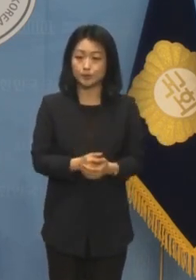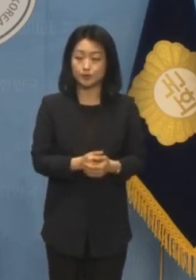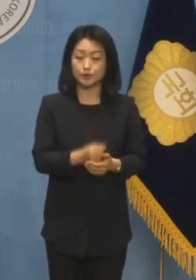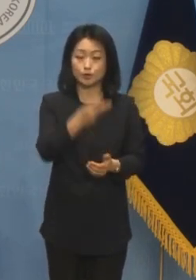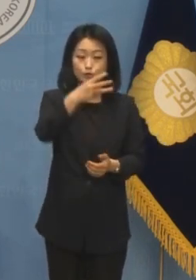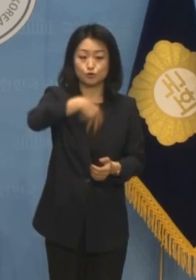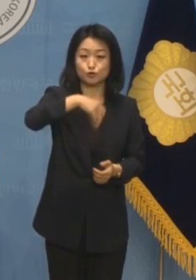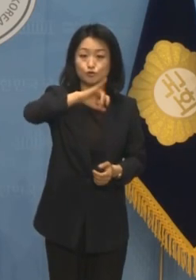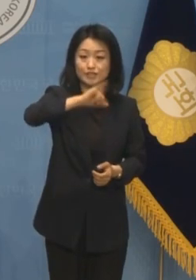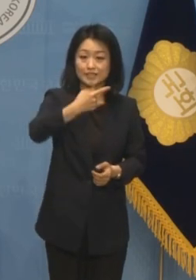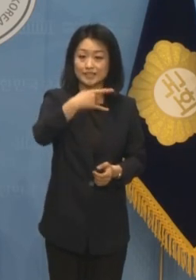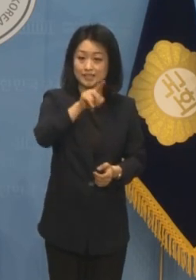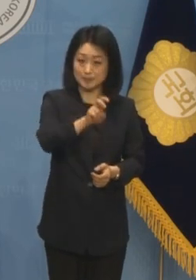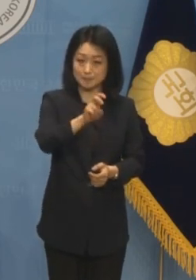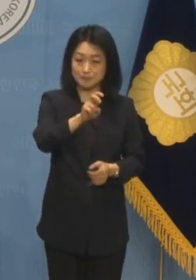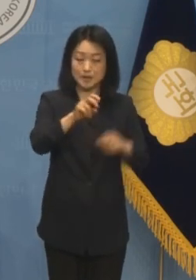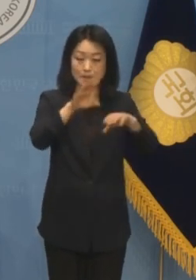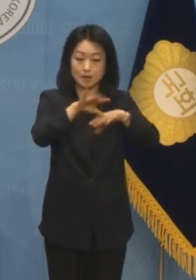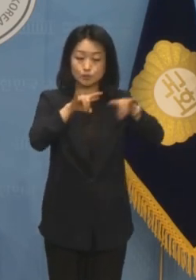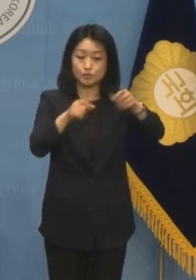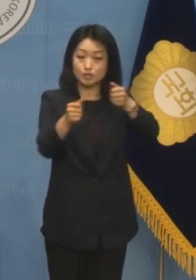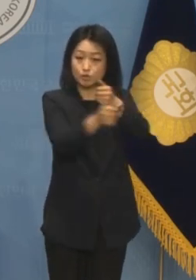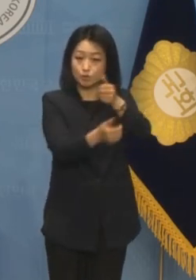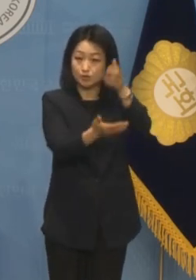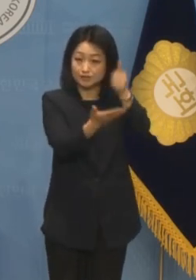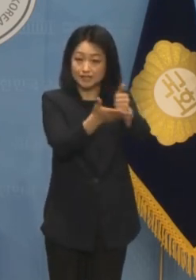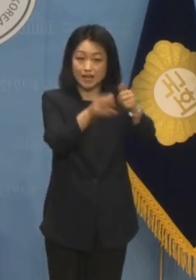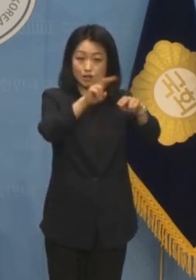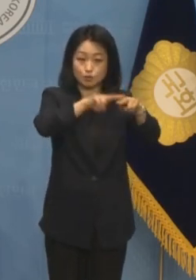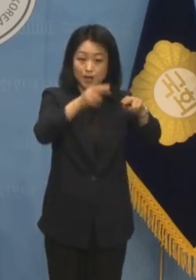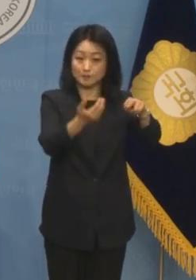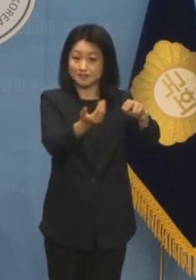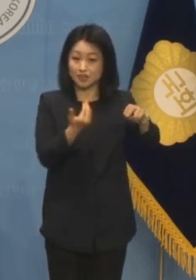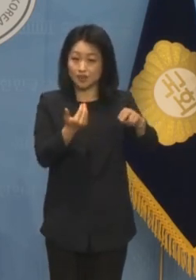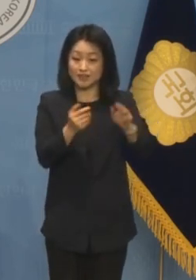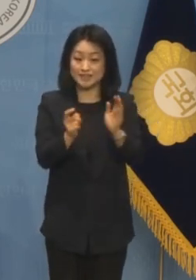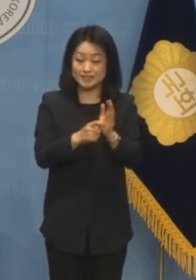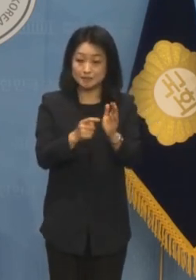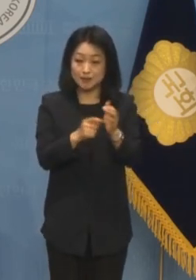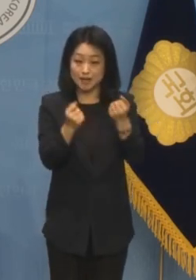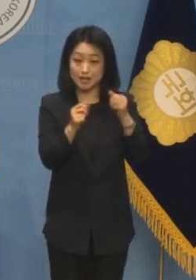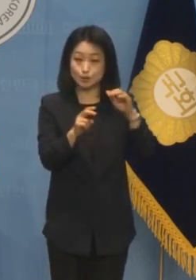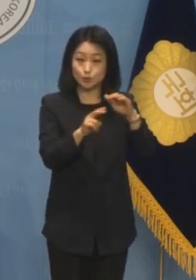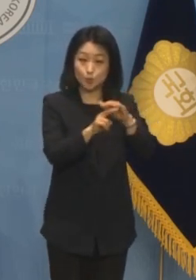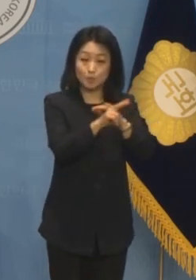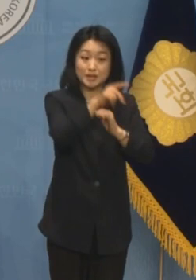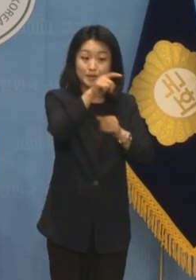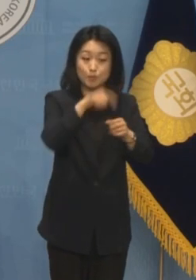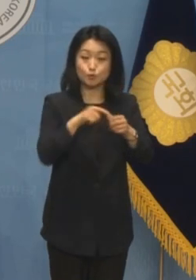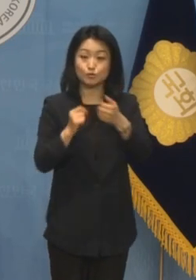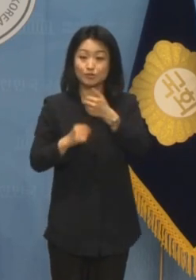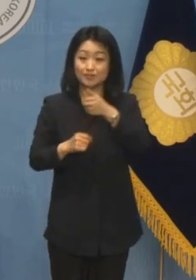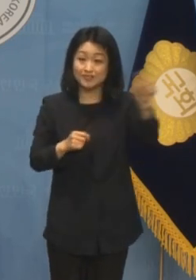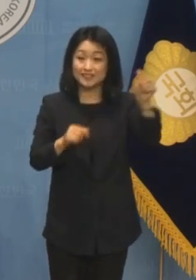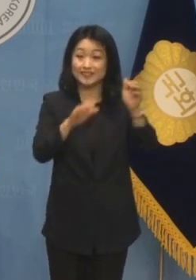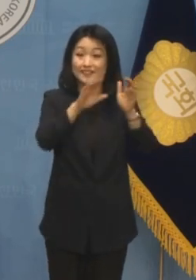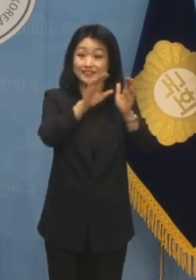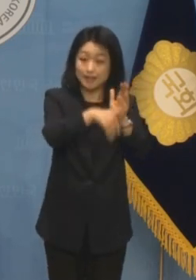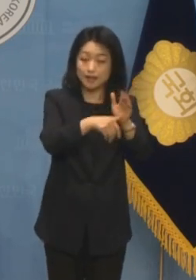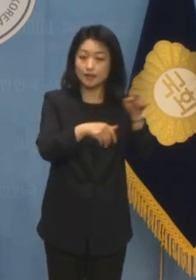류일임 방송통신심의위원장이 퇴임 전 급조된 도피성 출장에서 외교